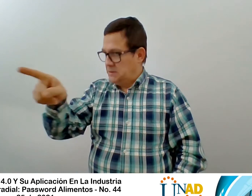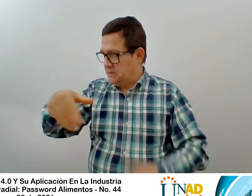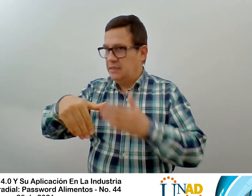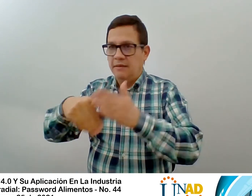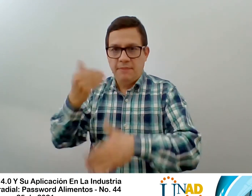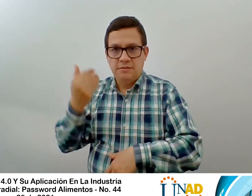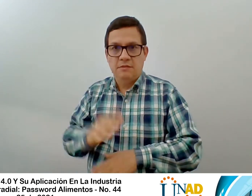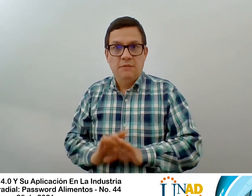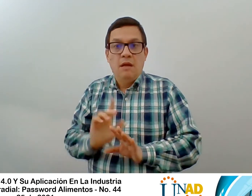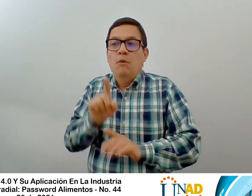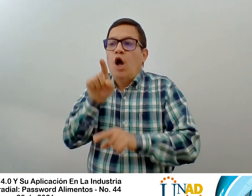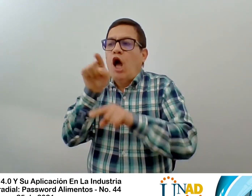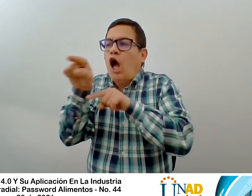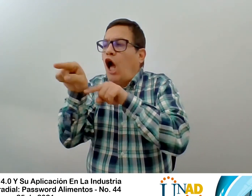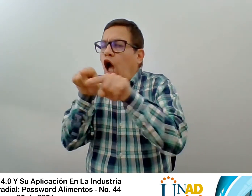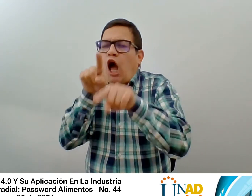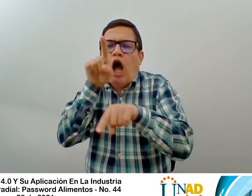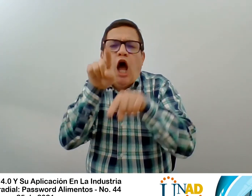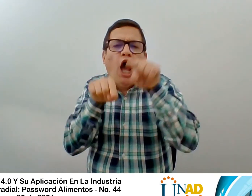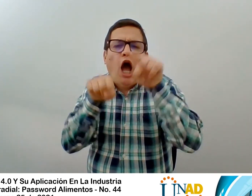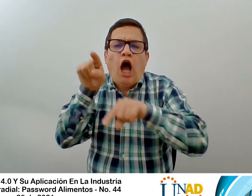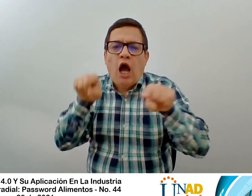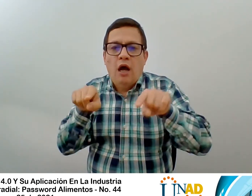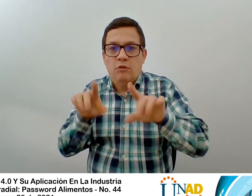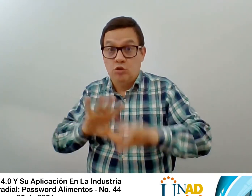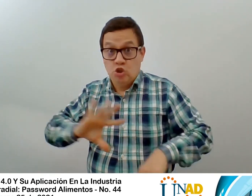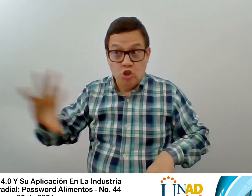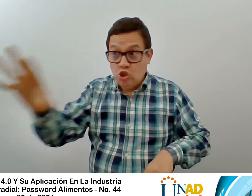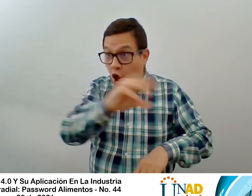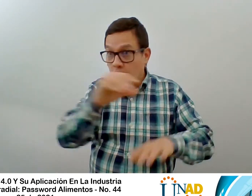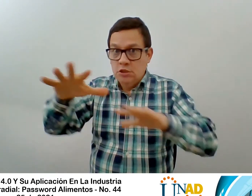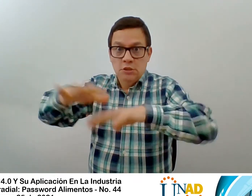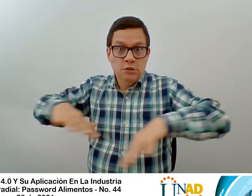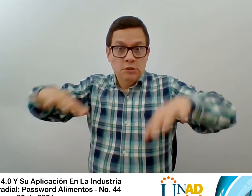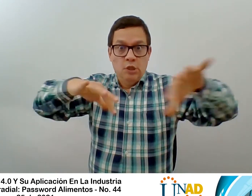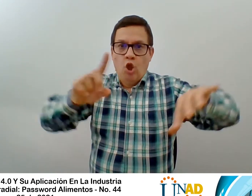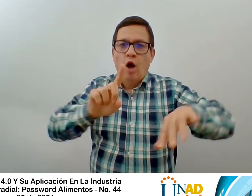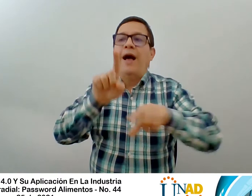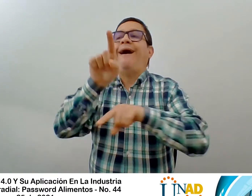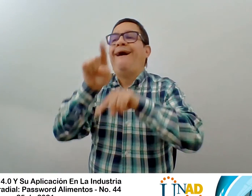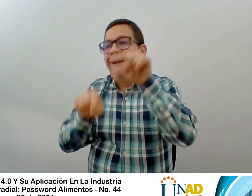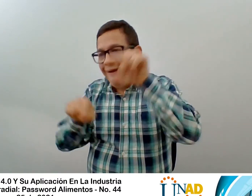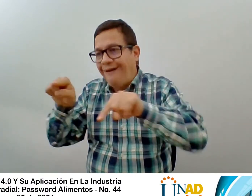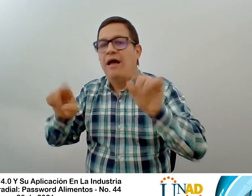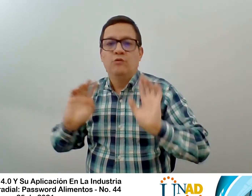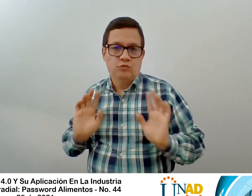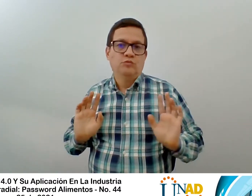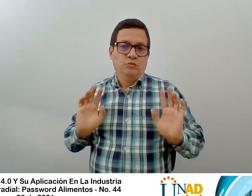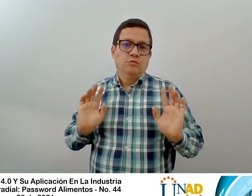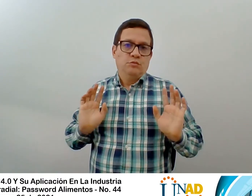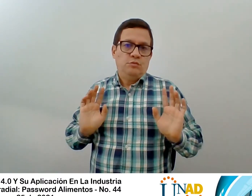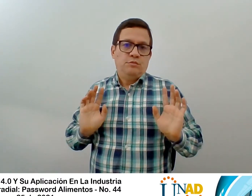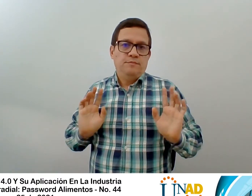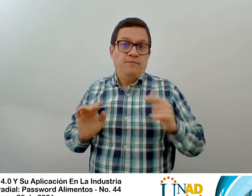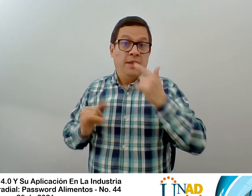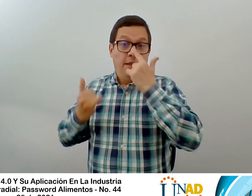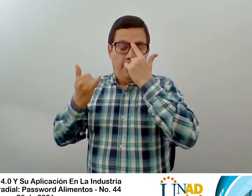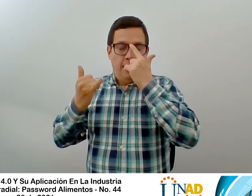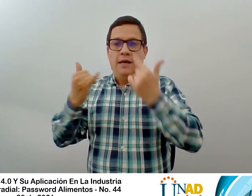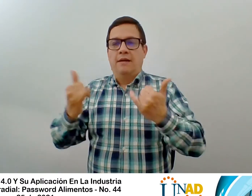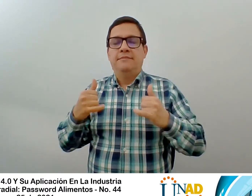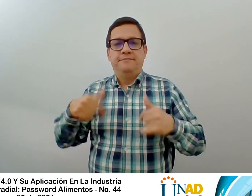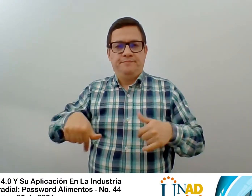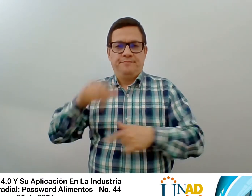de que un sector o gran parte de un sector se ha transformado, aún no, pero sí se están dando algunos pasos hacia